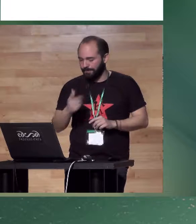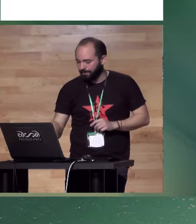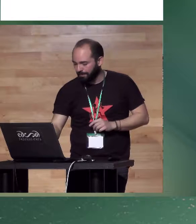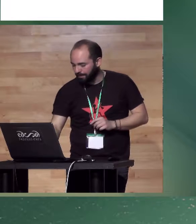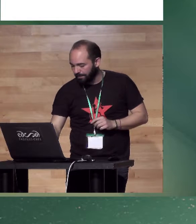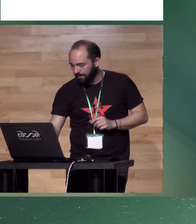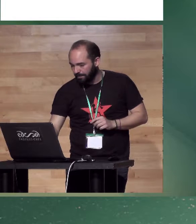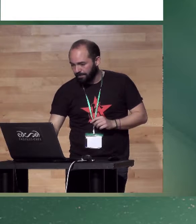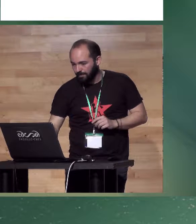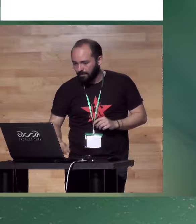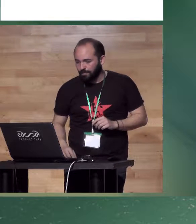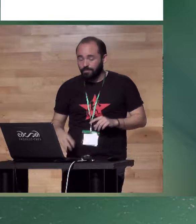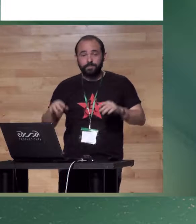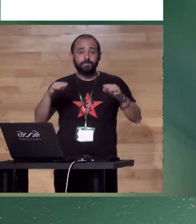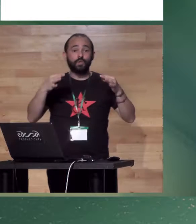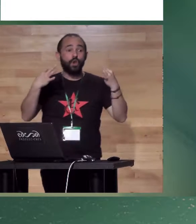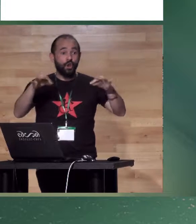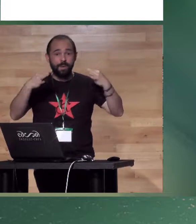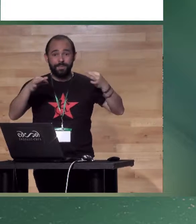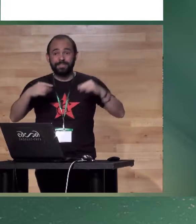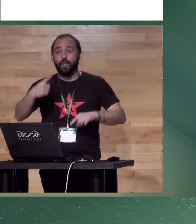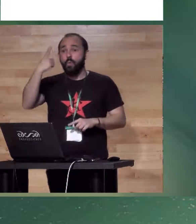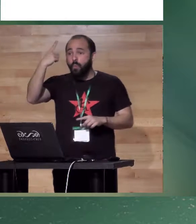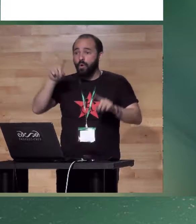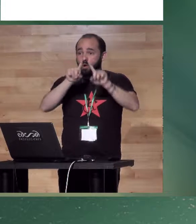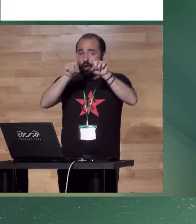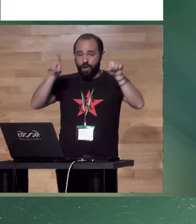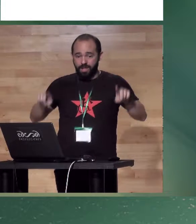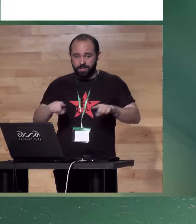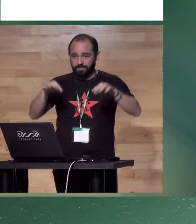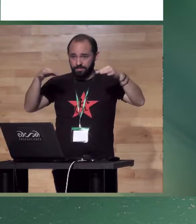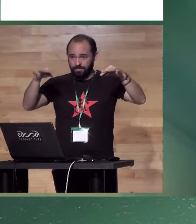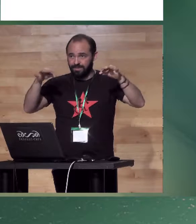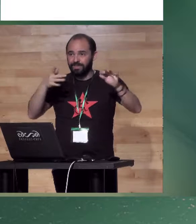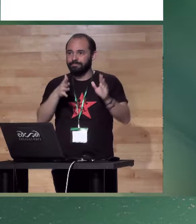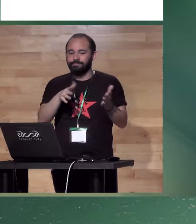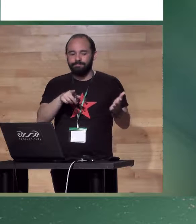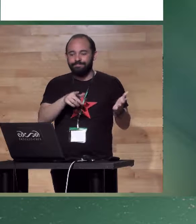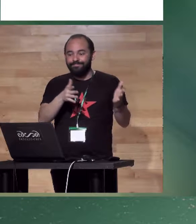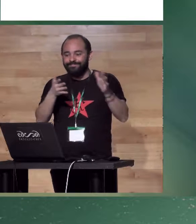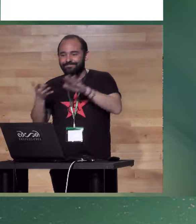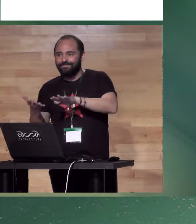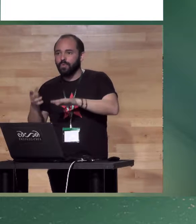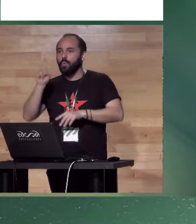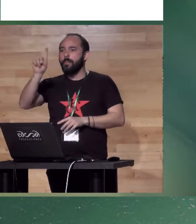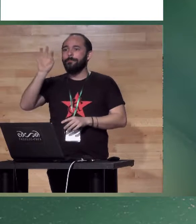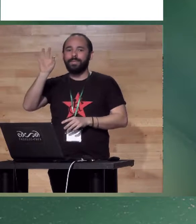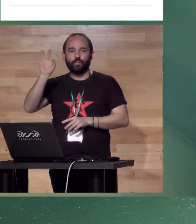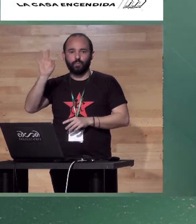importante es... Hay unas normas para no caer en este tipo de errores. Normalmente, un folio básico, un folio